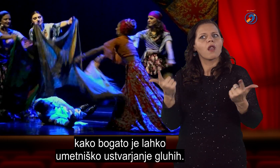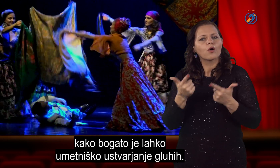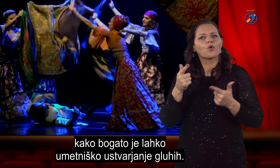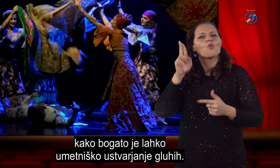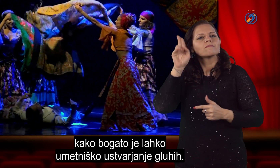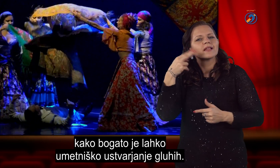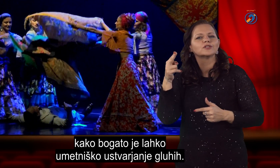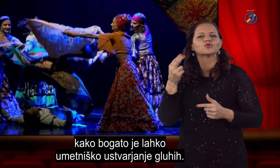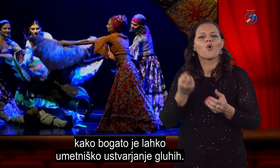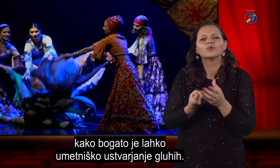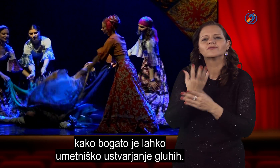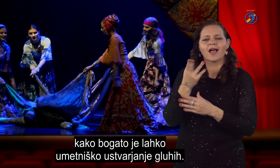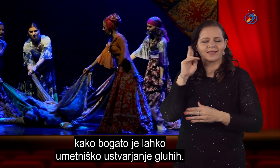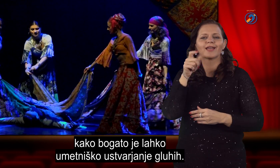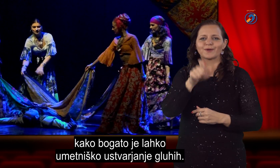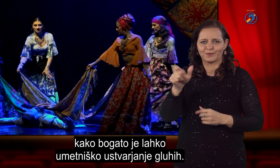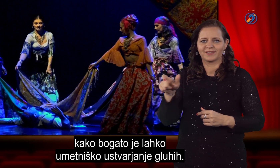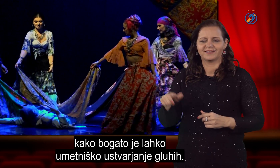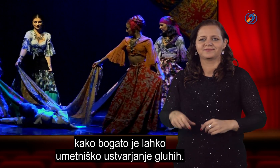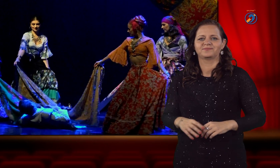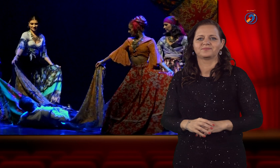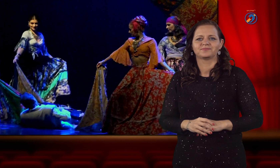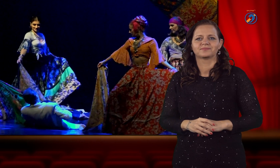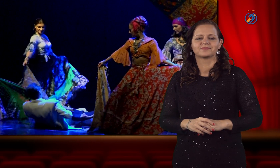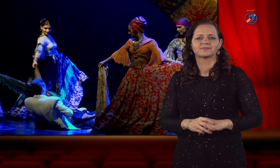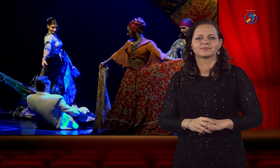lahko umetniško ustvarjanje gluhih.